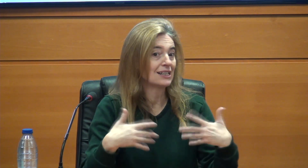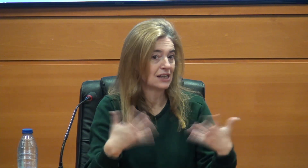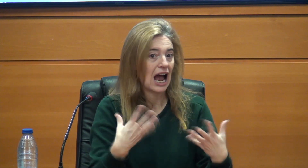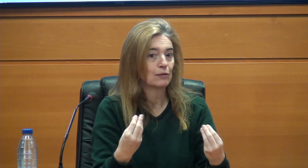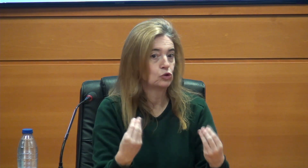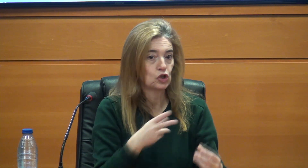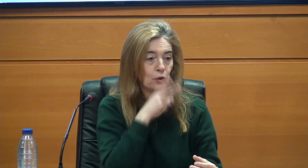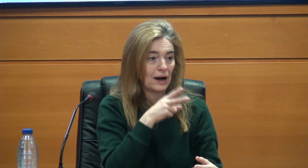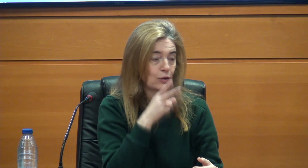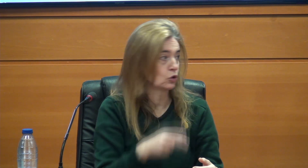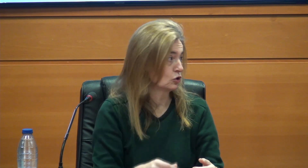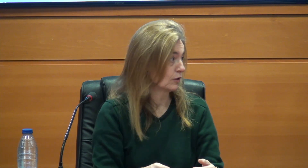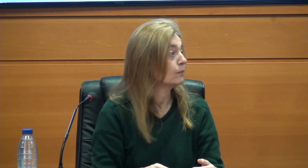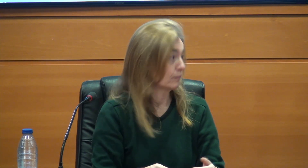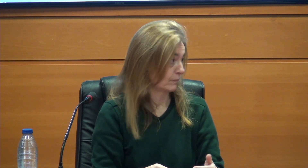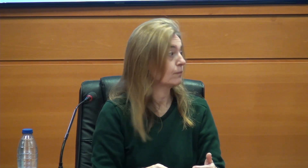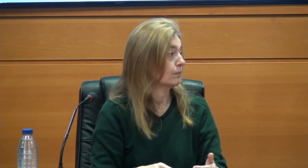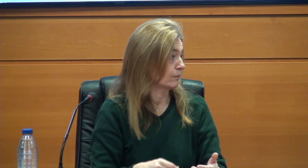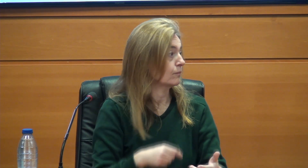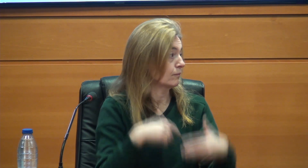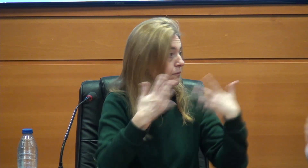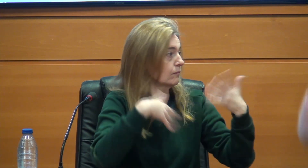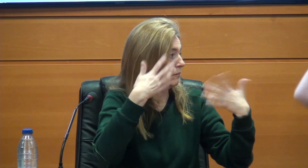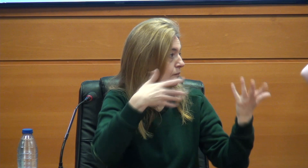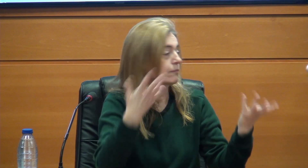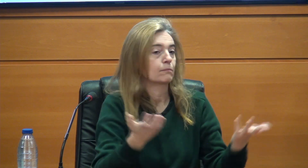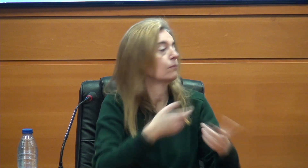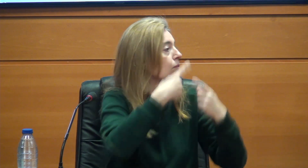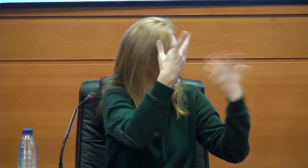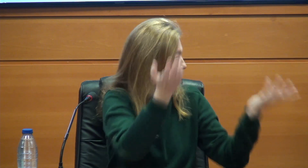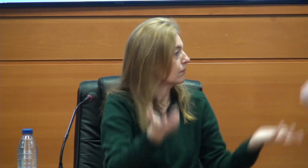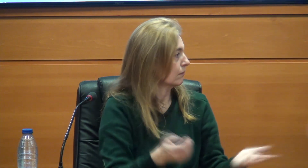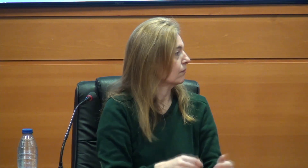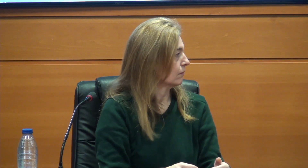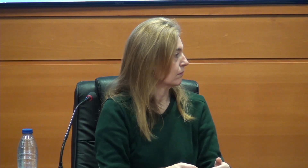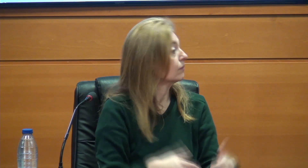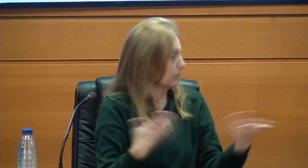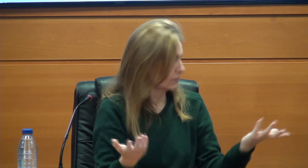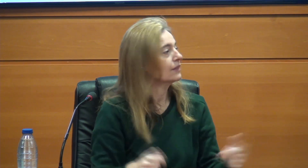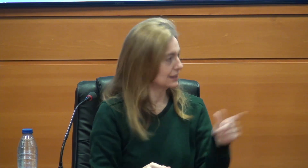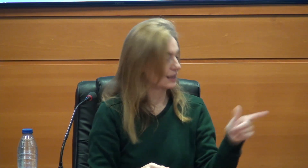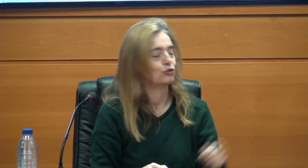si alguno quiere aprender algún verbo más lo puede poner también por el chat y Anabel lo enseña